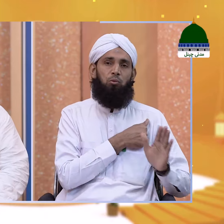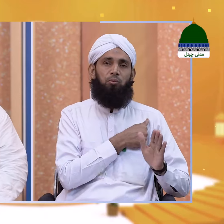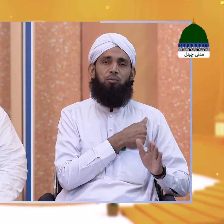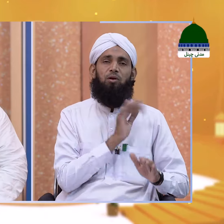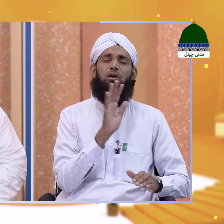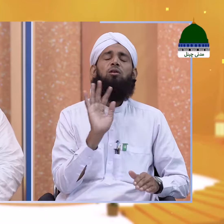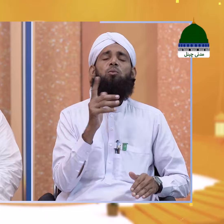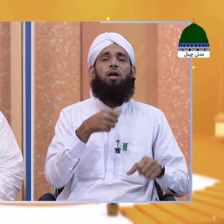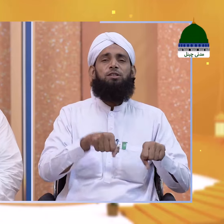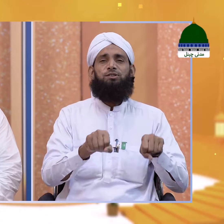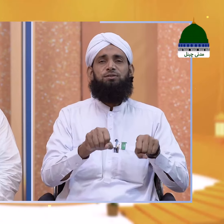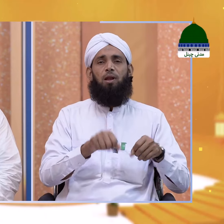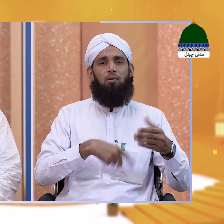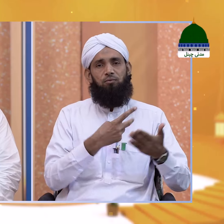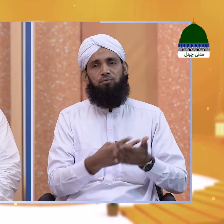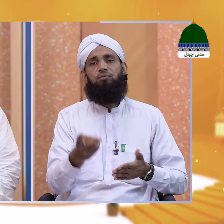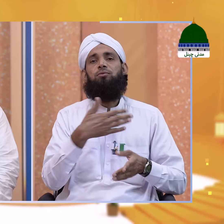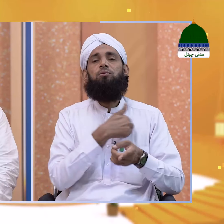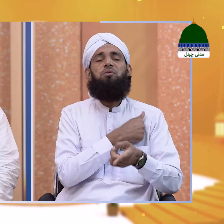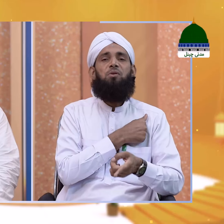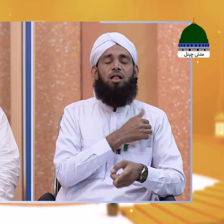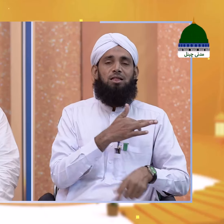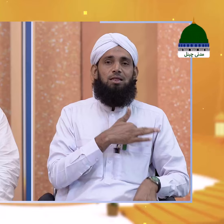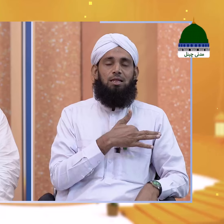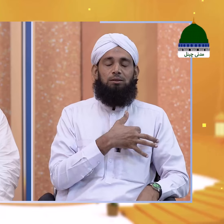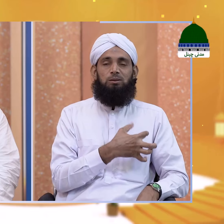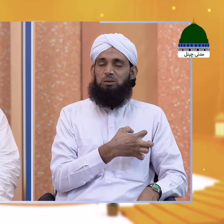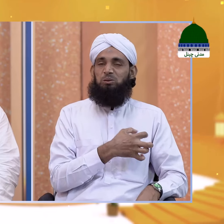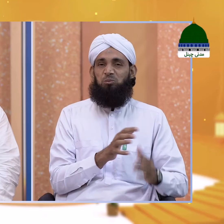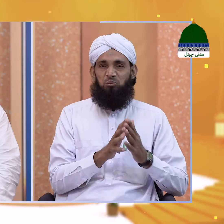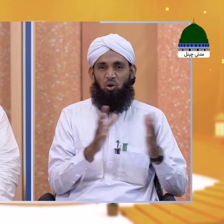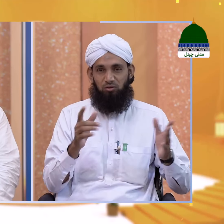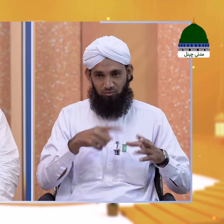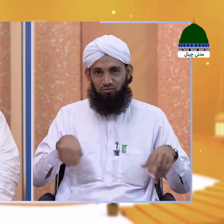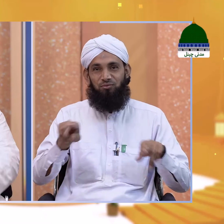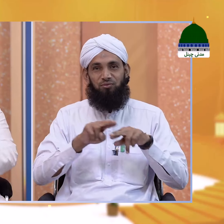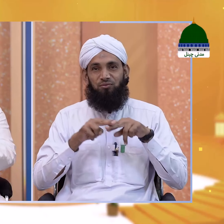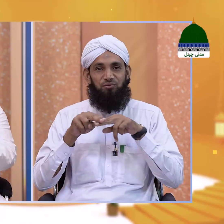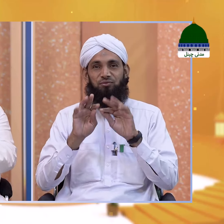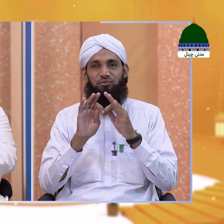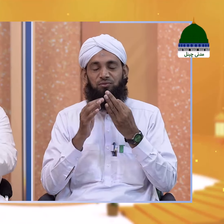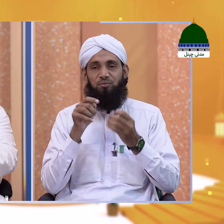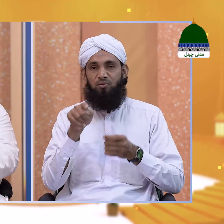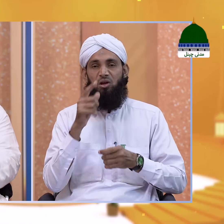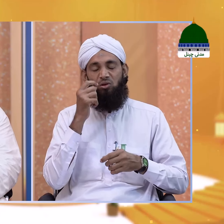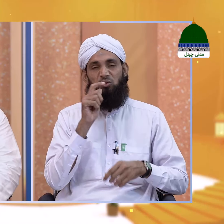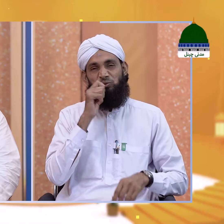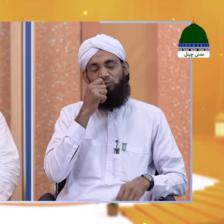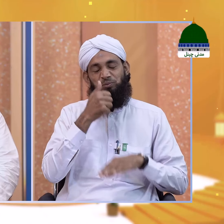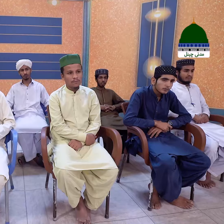کسی ایکسیڈنٹ میں انتقال ہو جائے، دل میں گہرا صدمہ ہو اور بندہ ایک طرف غم میں بیٹھا ہو،